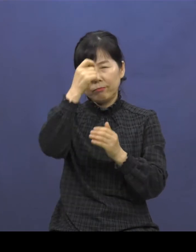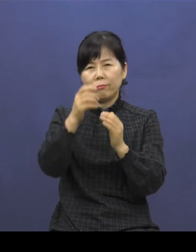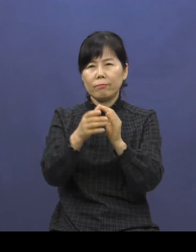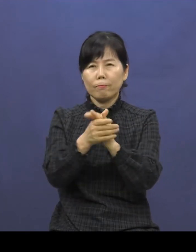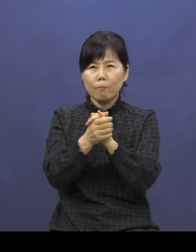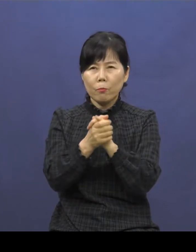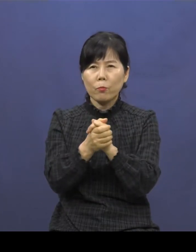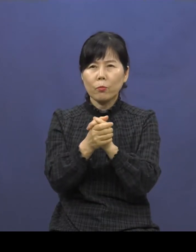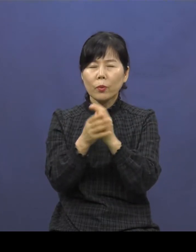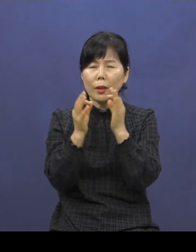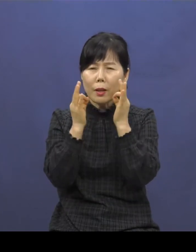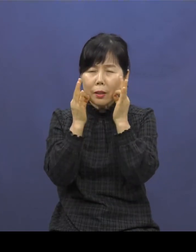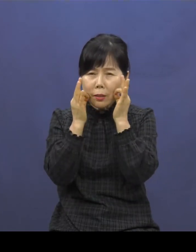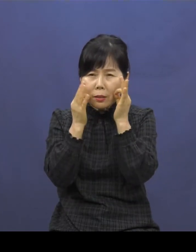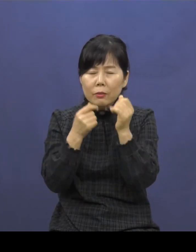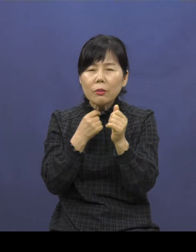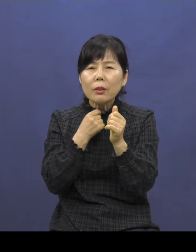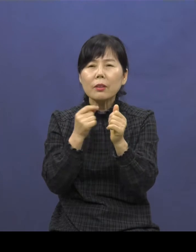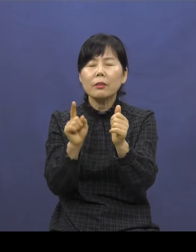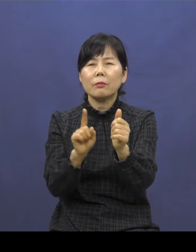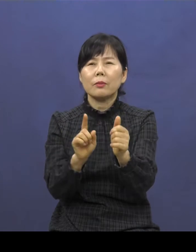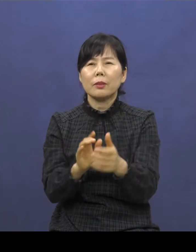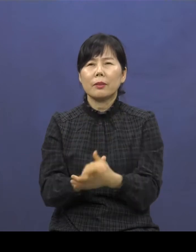기도하고 정말 간절히 바라는 것,